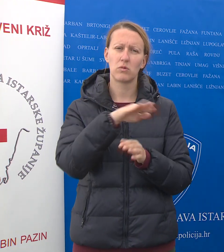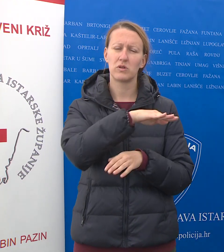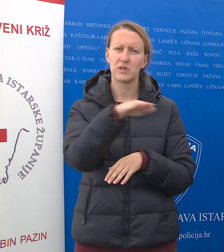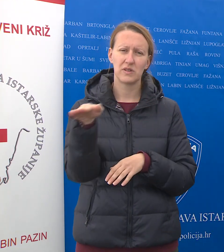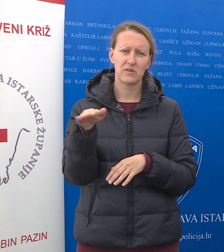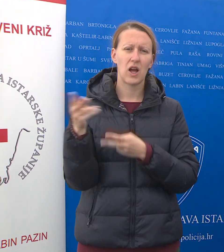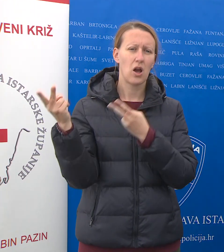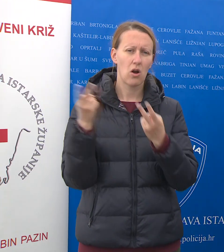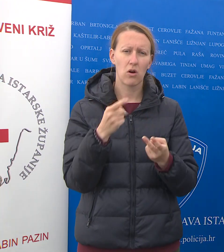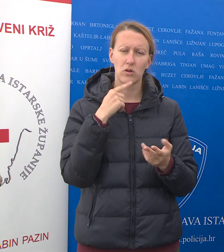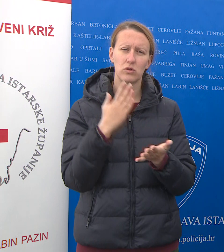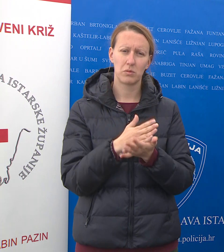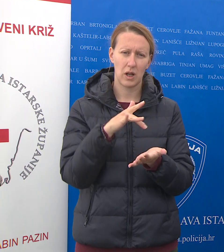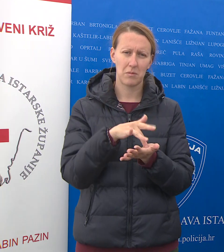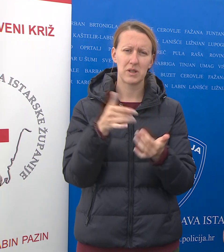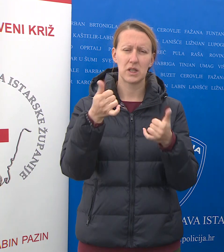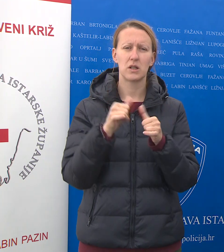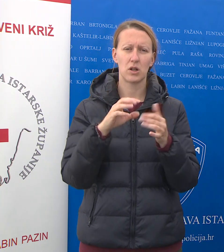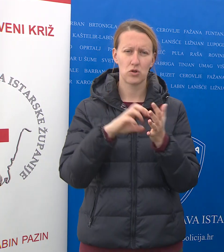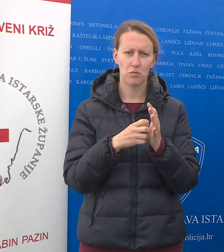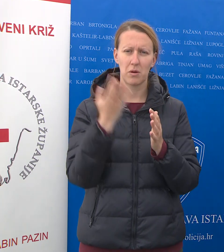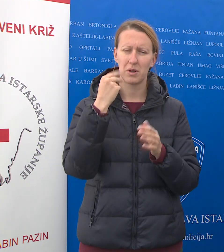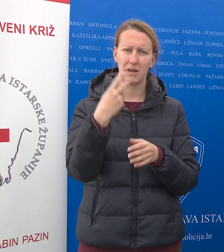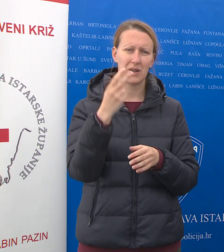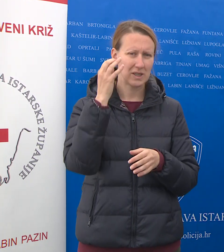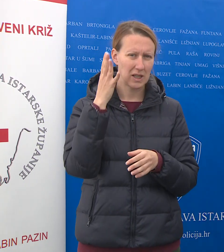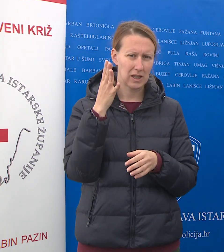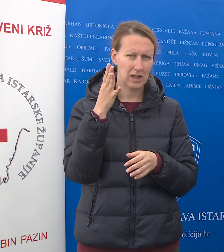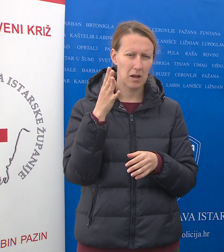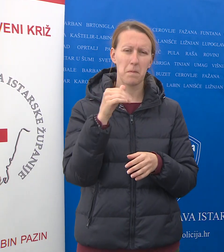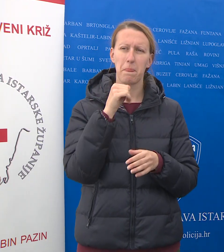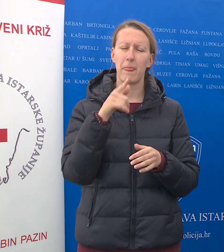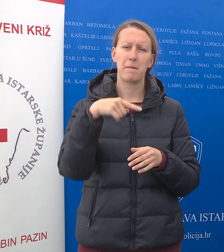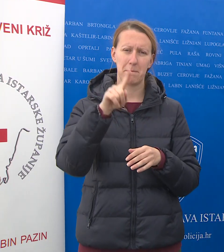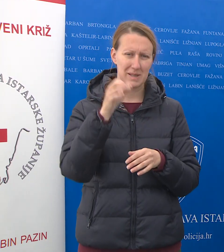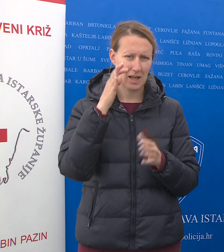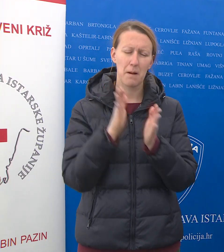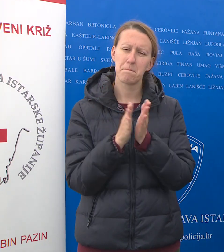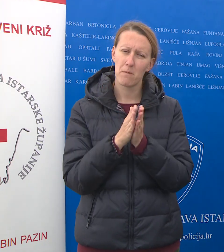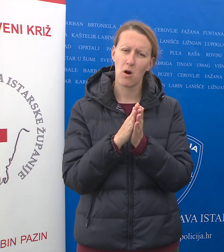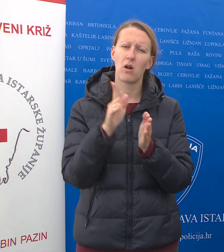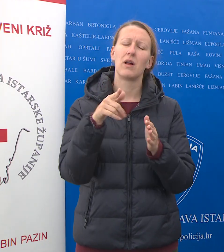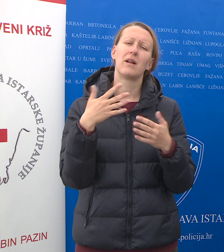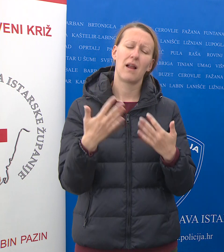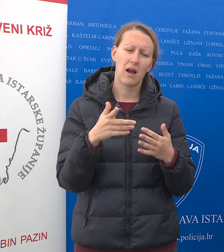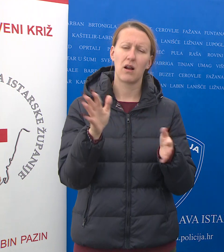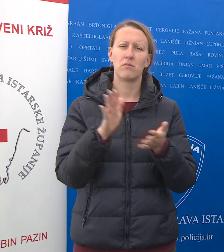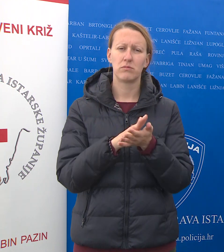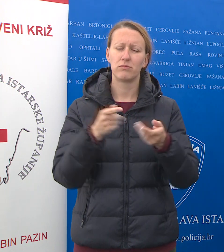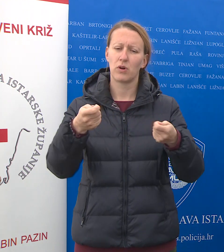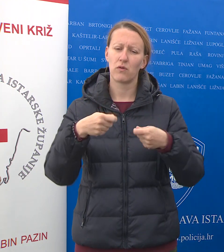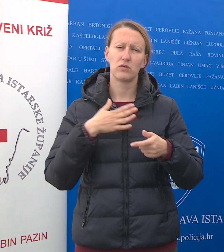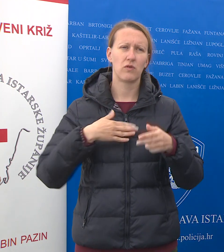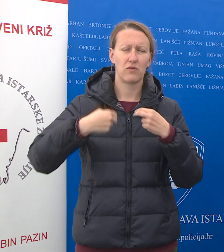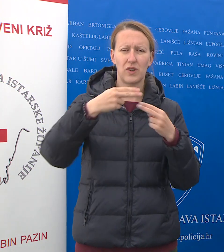sve goste koji su bili na području Istarske županije prije 20 dana i mjesec dana zamolili da lagano se povuku